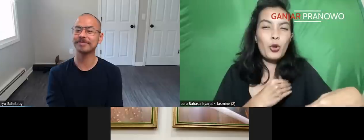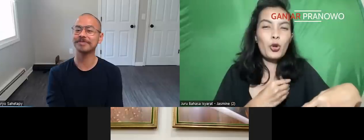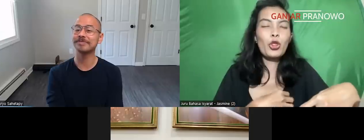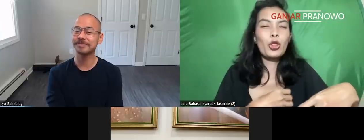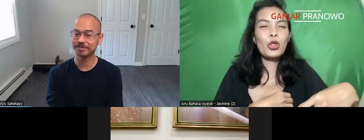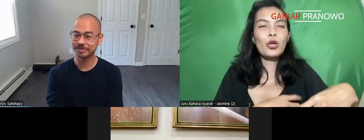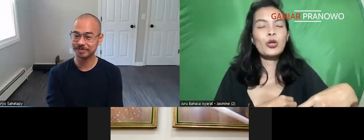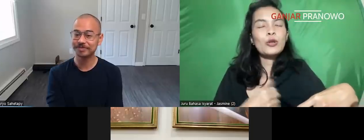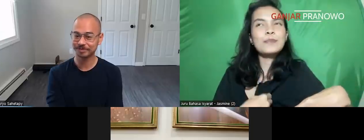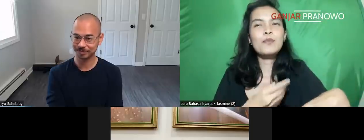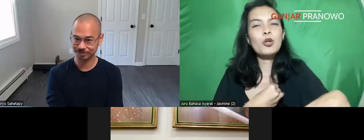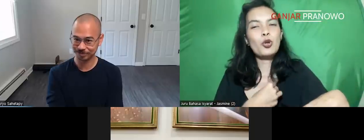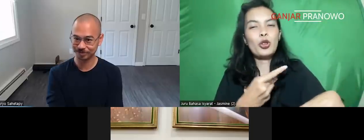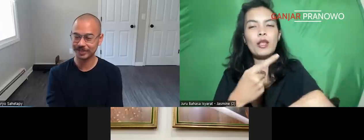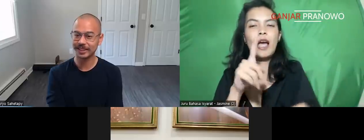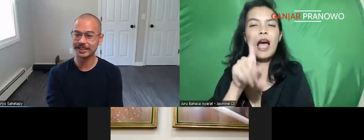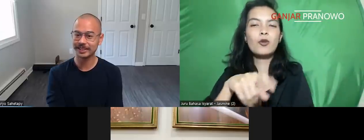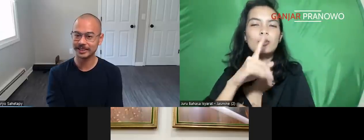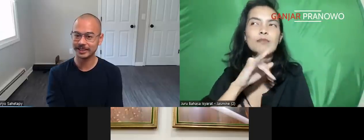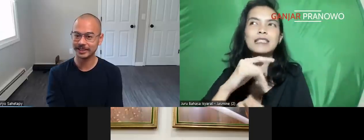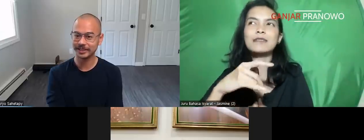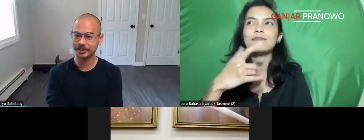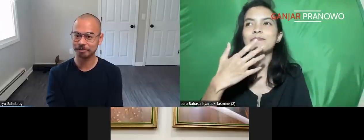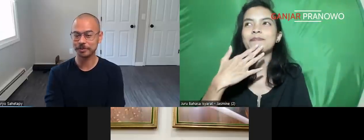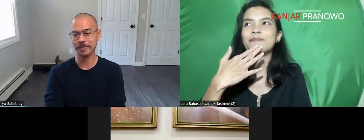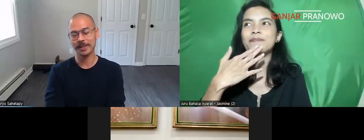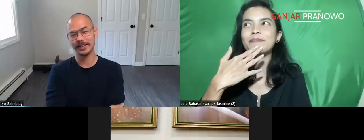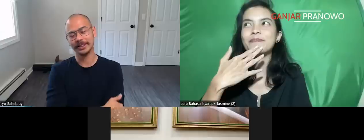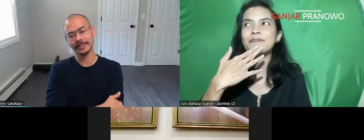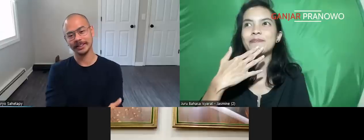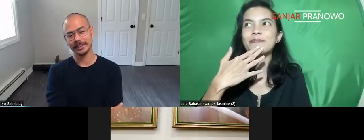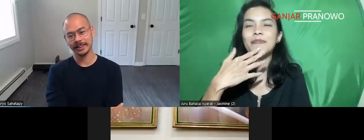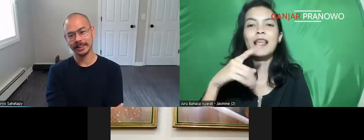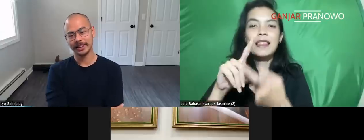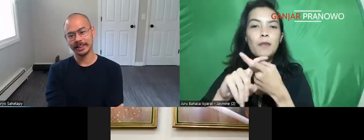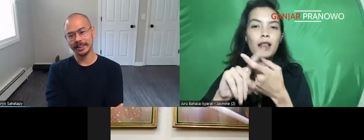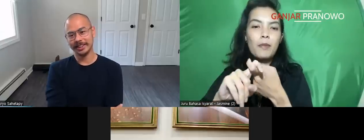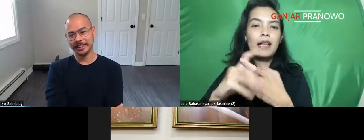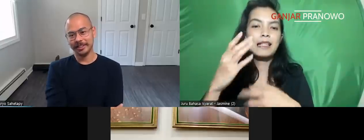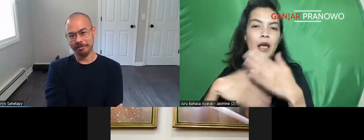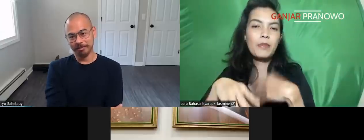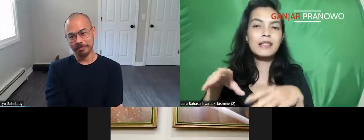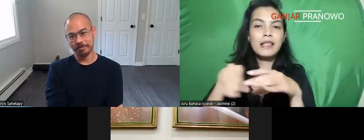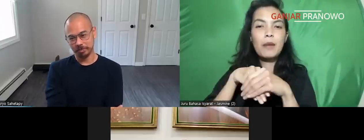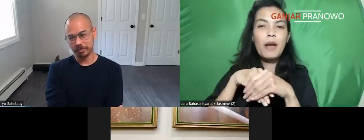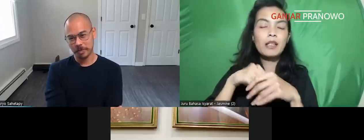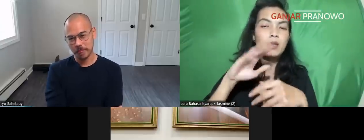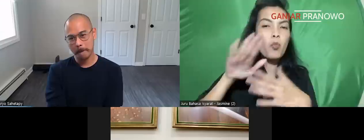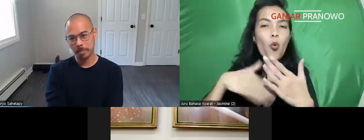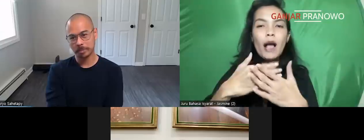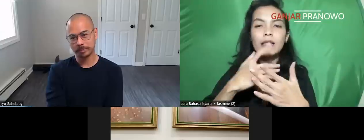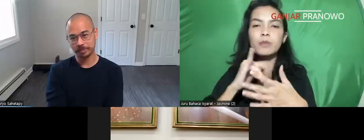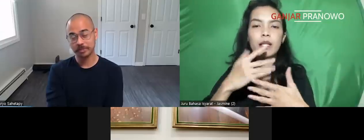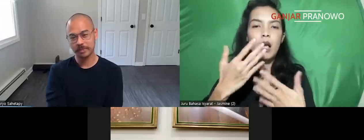ya yang mesti apa ya melibatkan kawan-kawan penyandan visabilitas keseluruhan